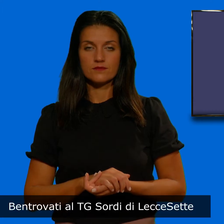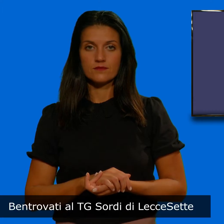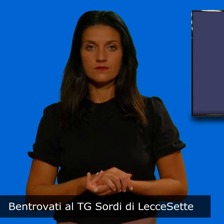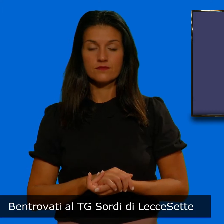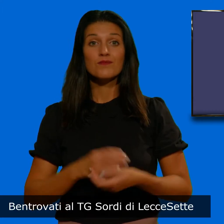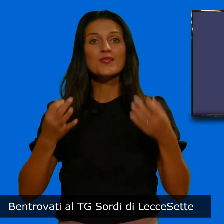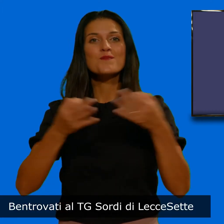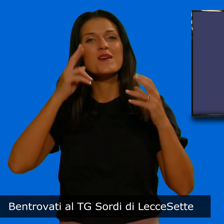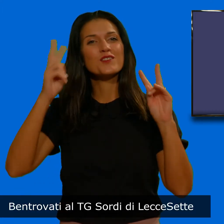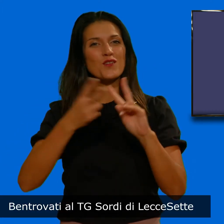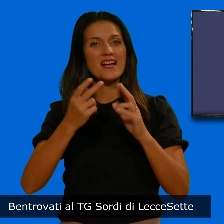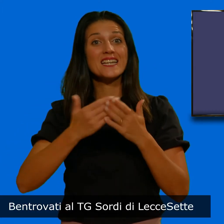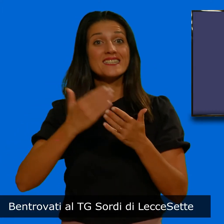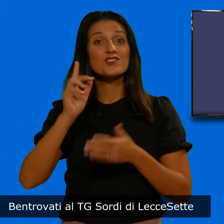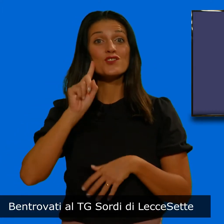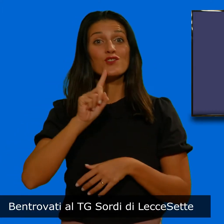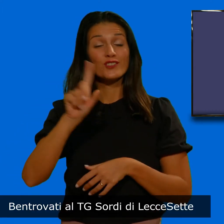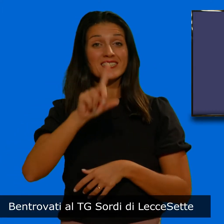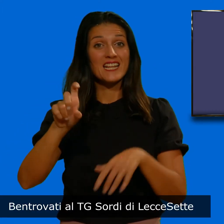bentrovati al tg sordi di lecce 7